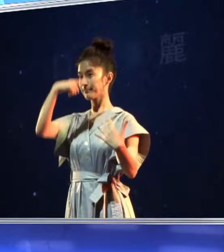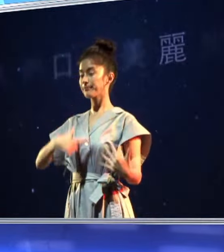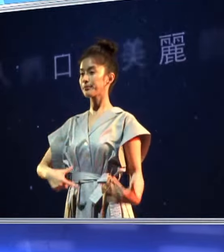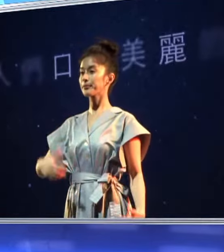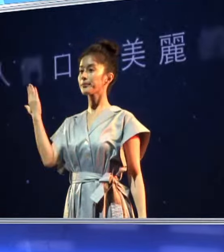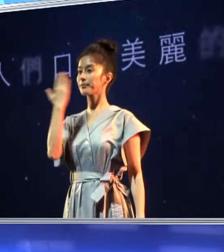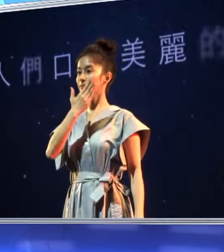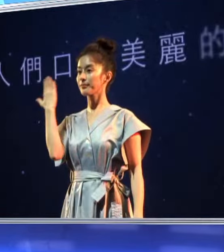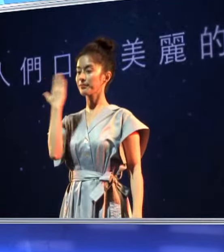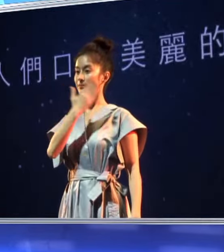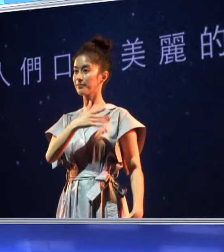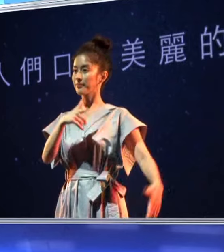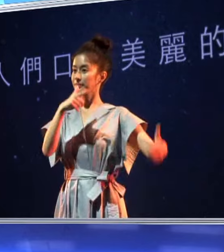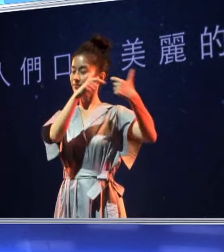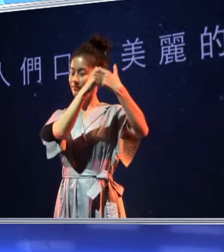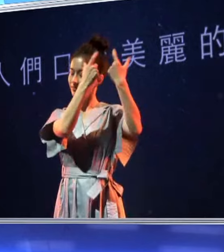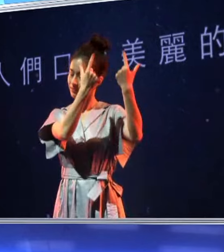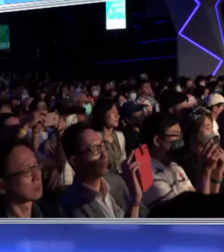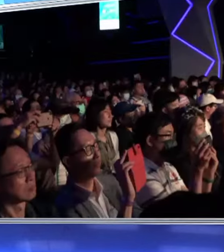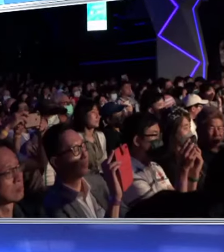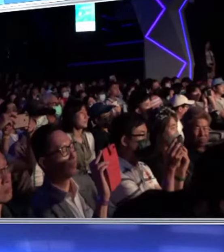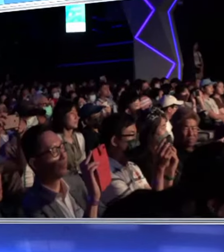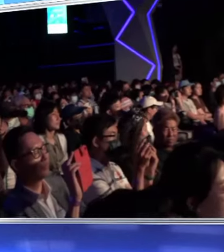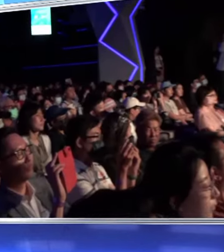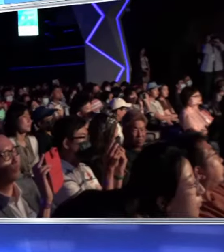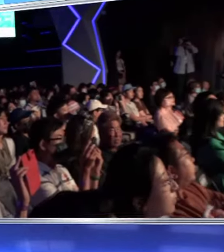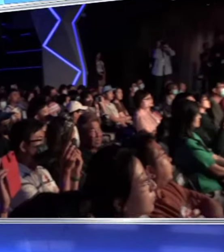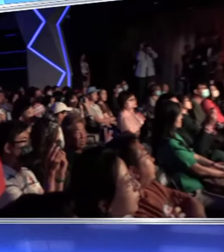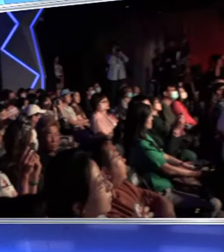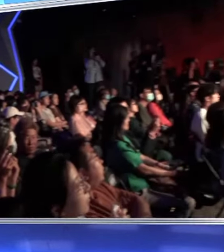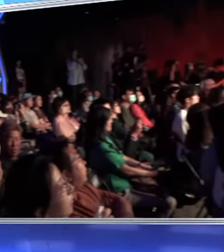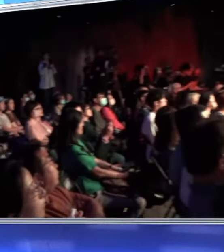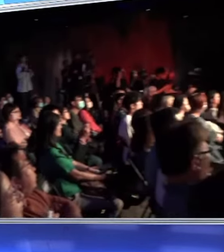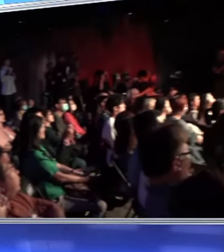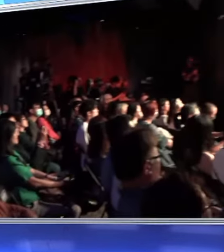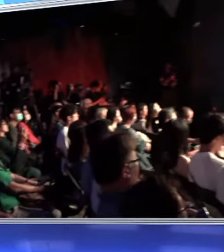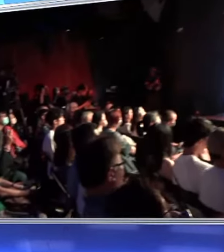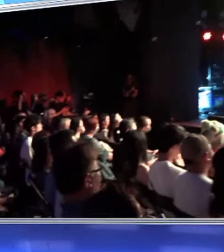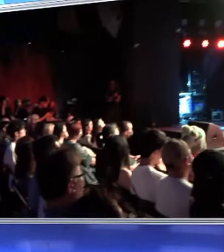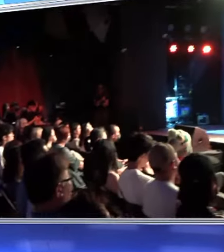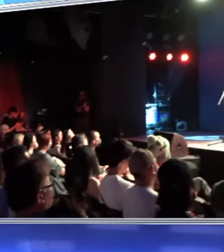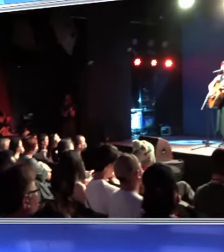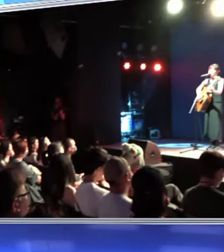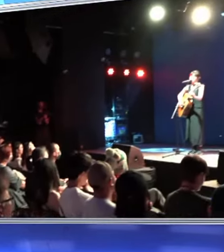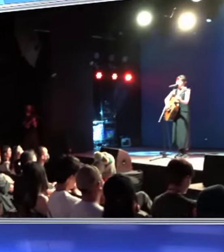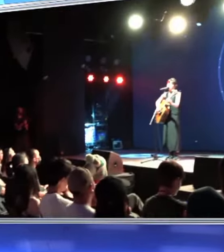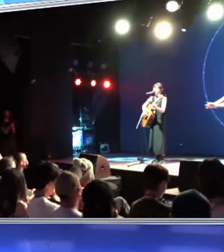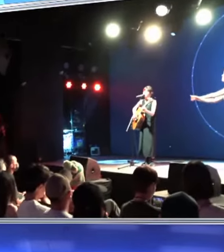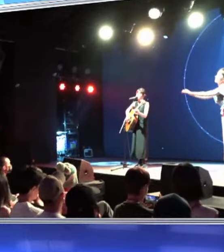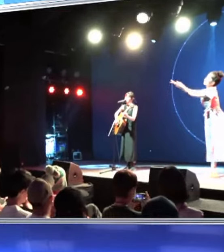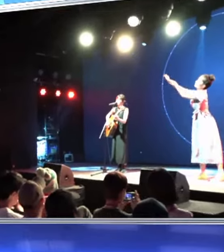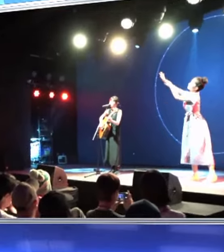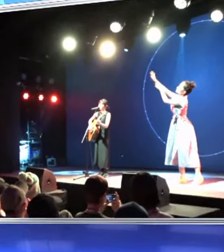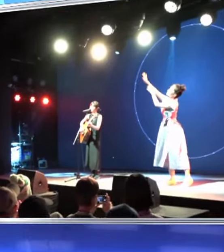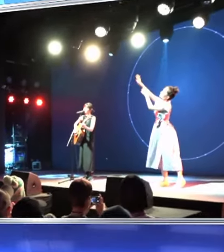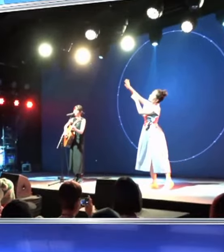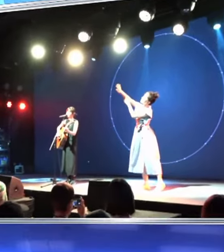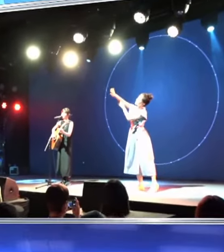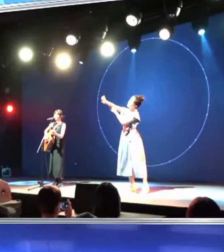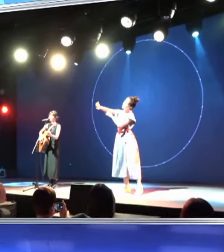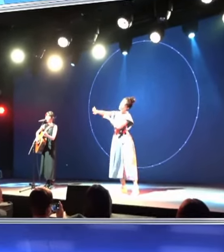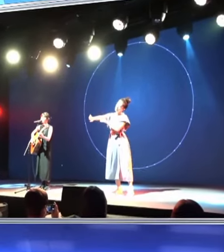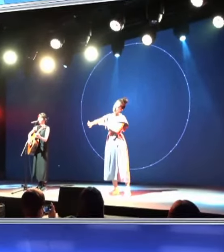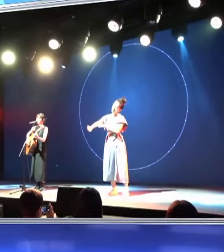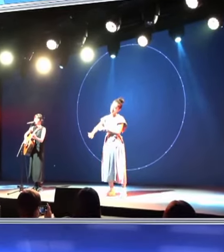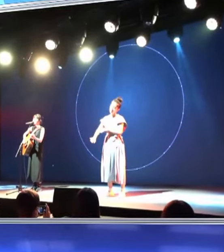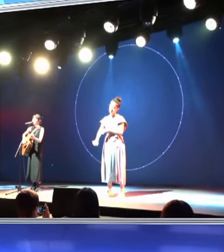手机表演者合作，加上有节奏性设计过这字幕，要互参与的观众朋友呢，无论是你听有